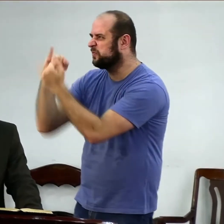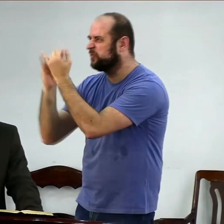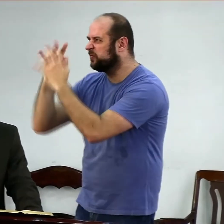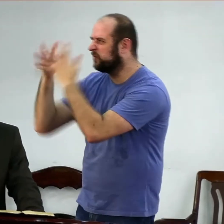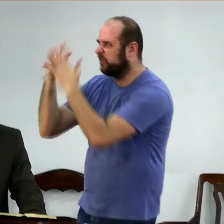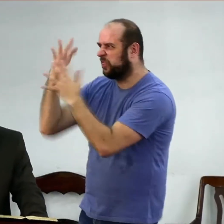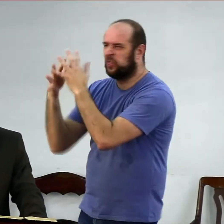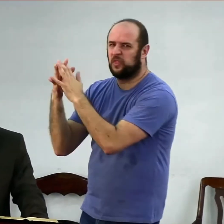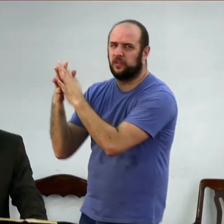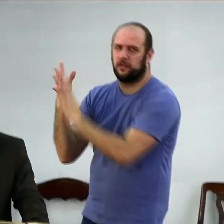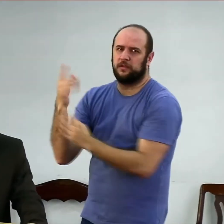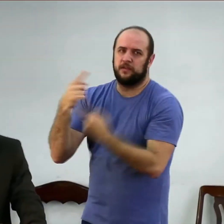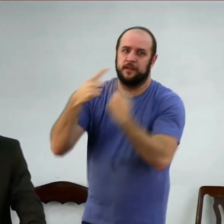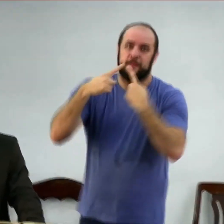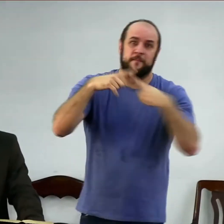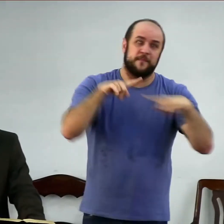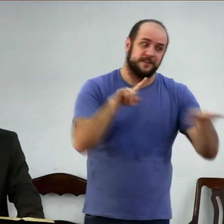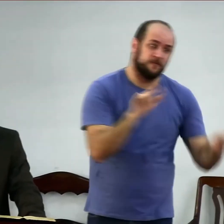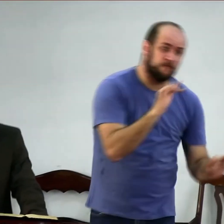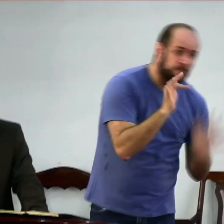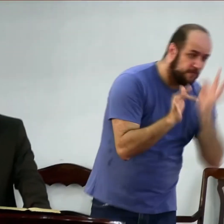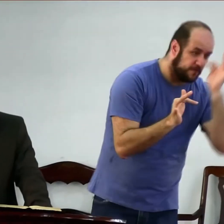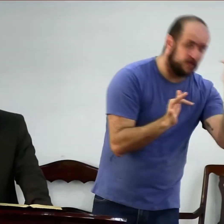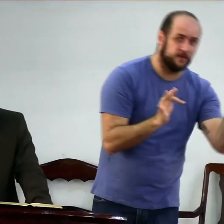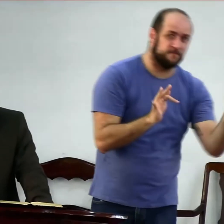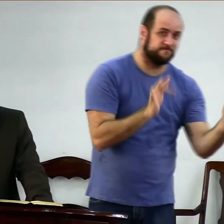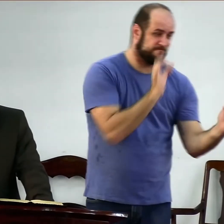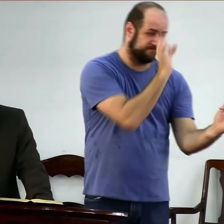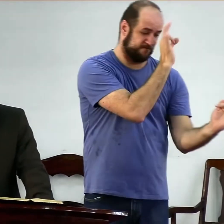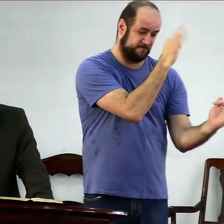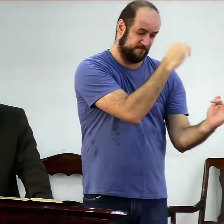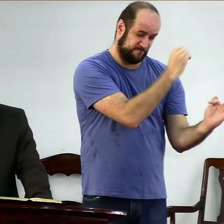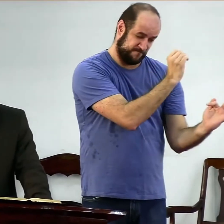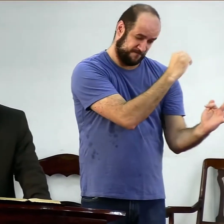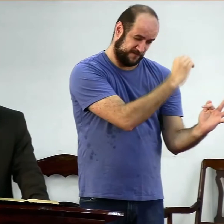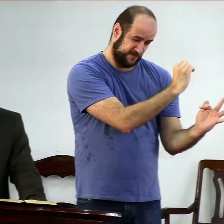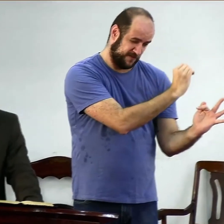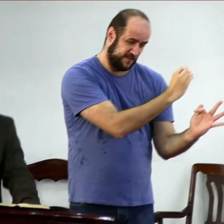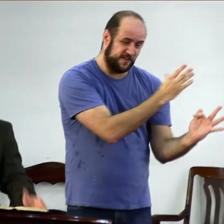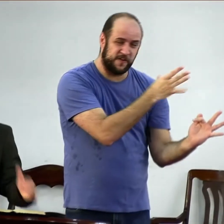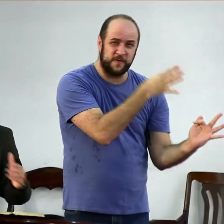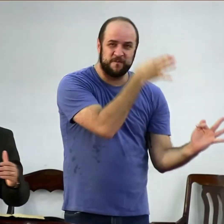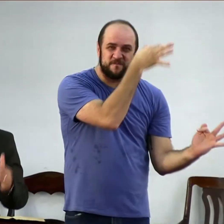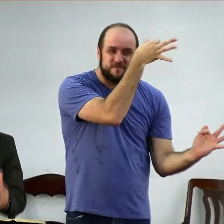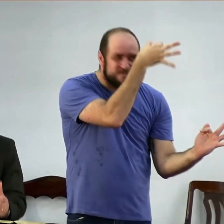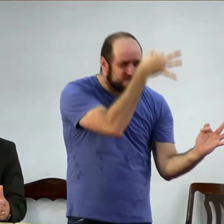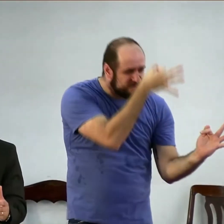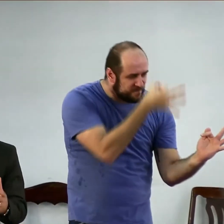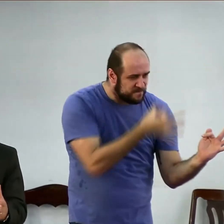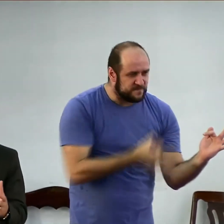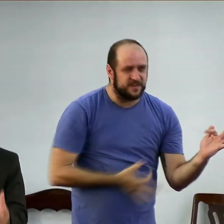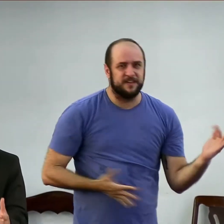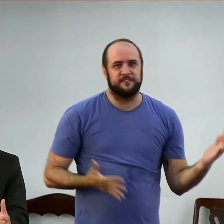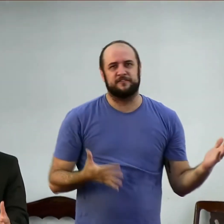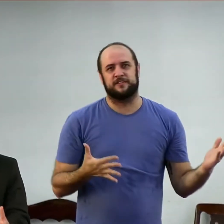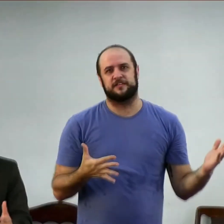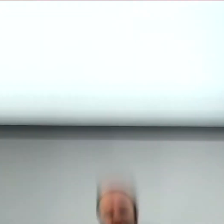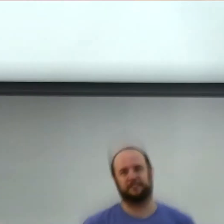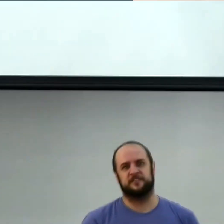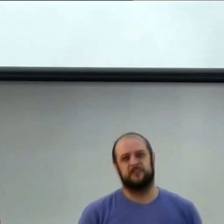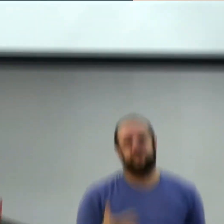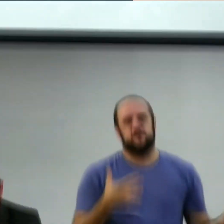mesma forma a pétala de uma flor, ficará maravilhado diante do que vê. Quando você observa bem uma